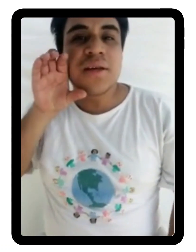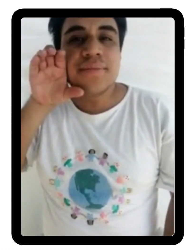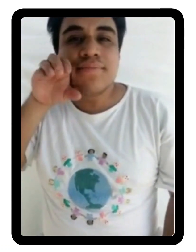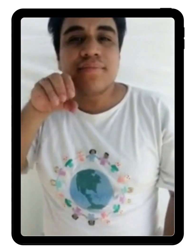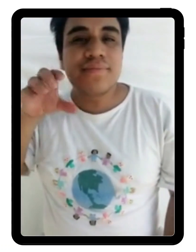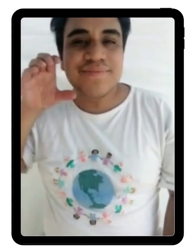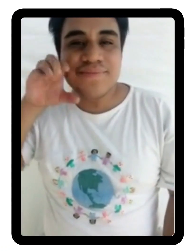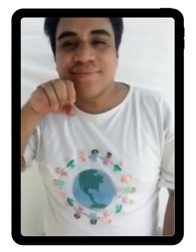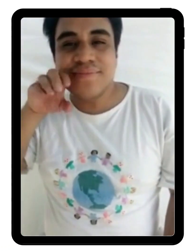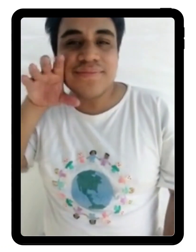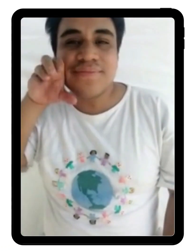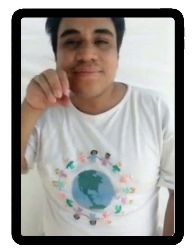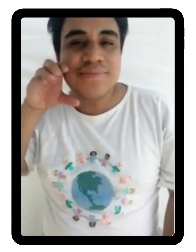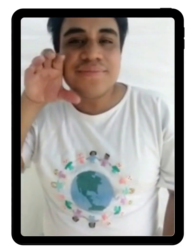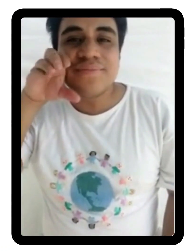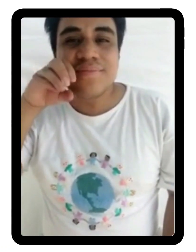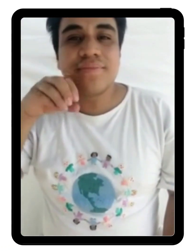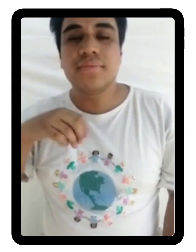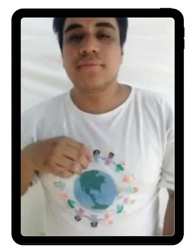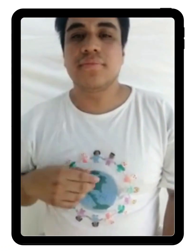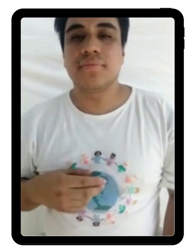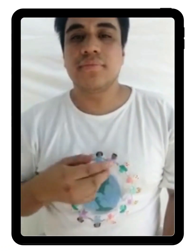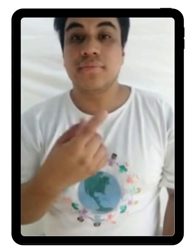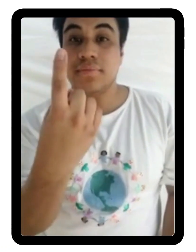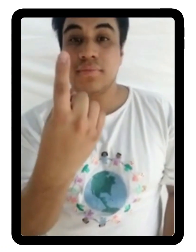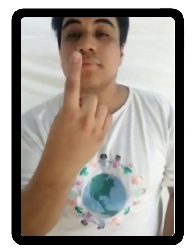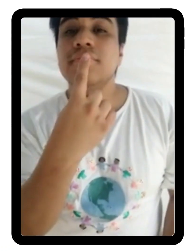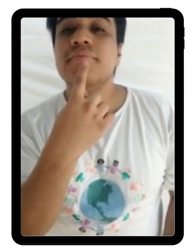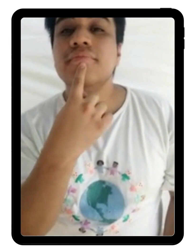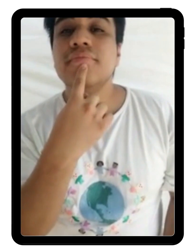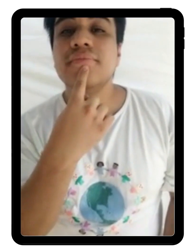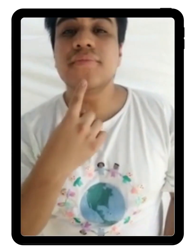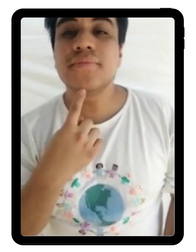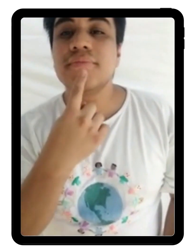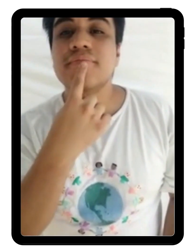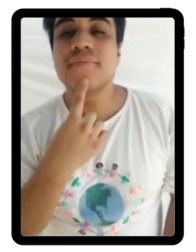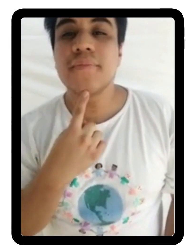naranja, naranja, naranja. La granja en un piojo,